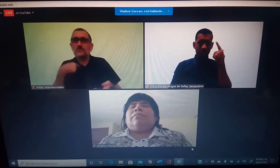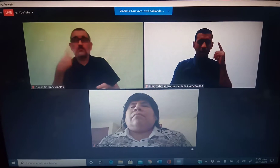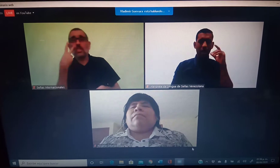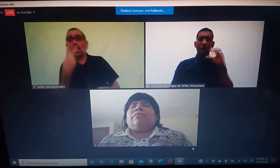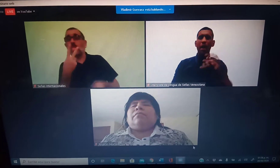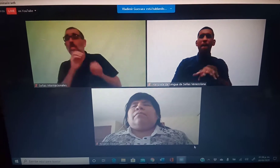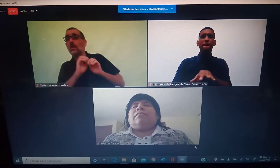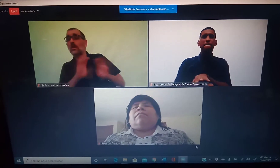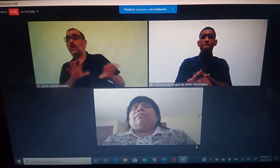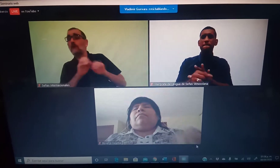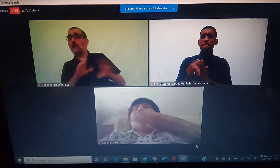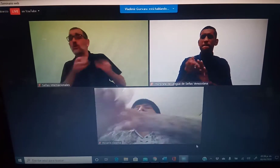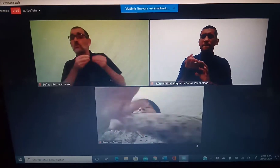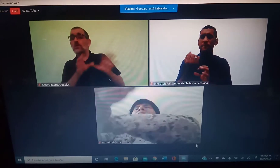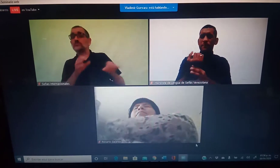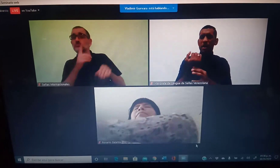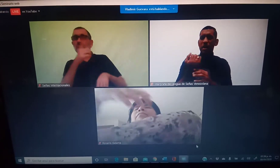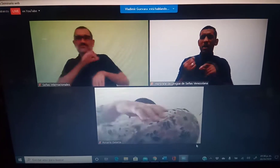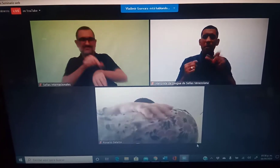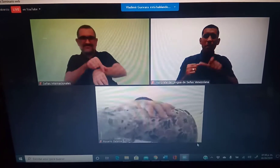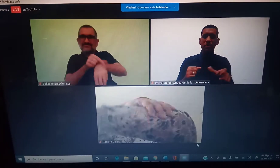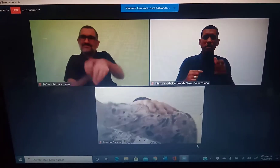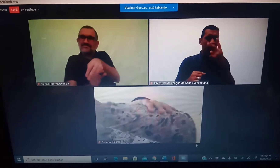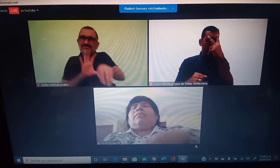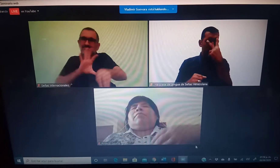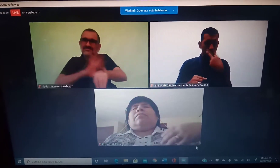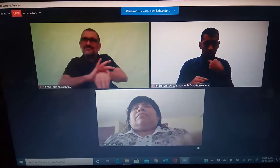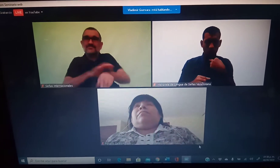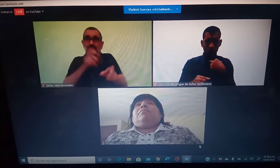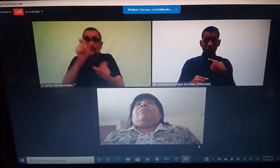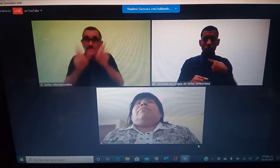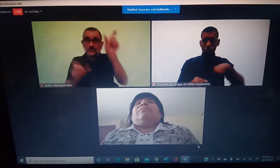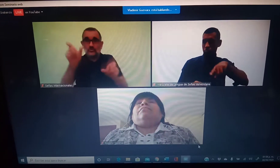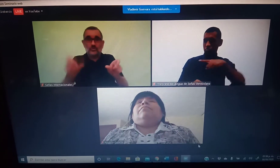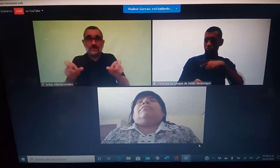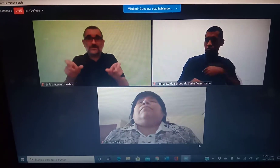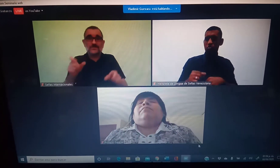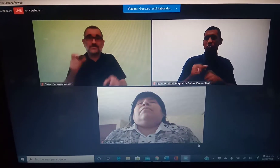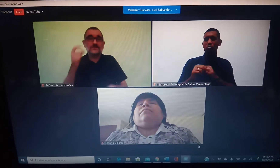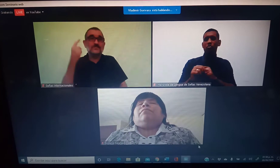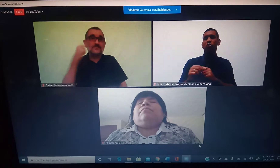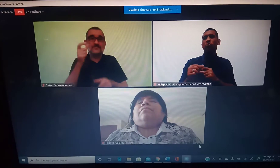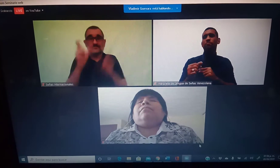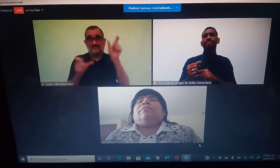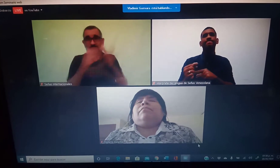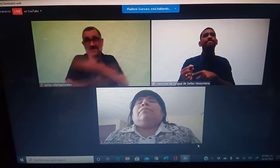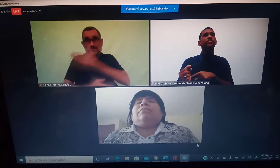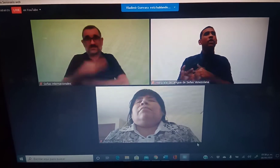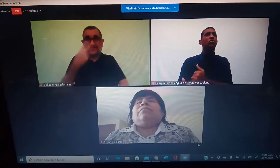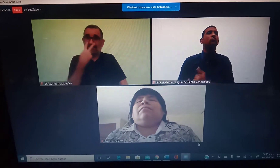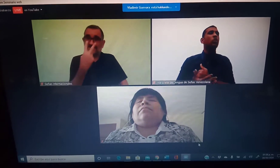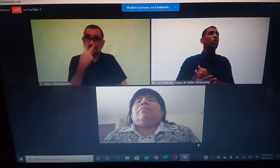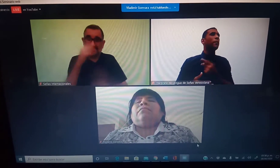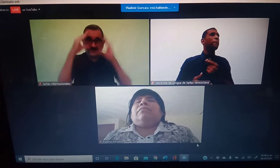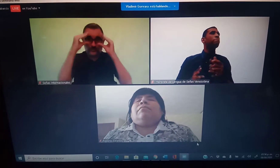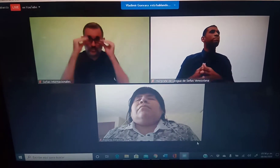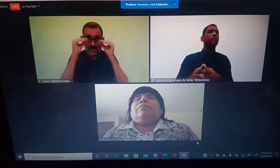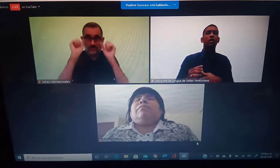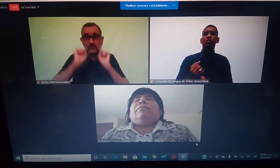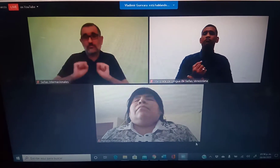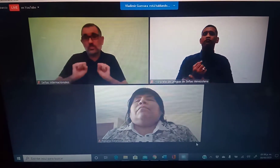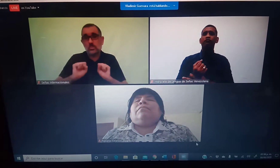para que las personas con discapacidad visual podamos tener, digamos, una vibración al